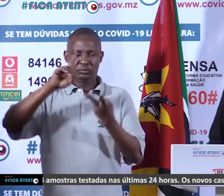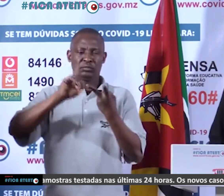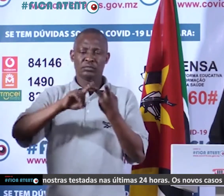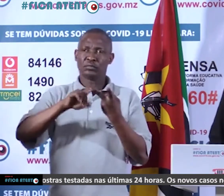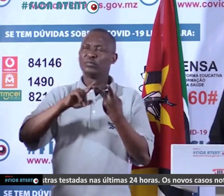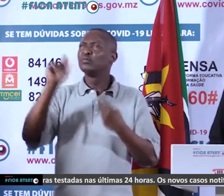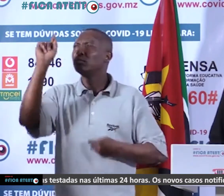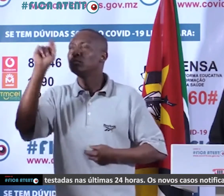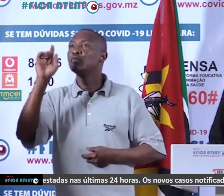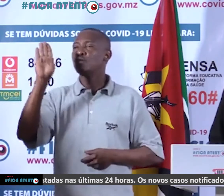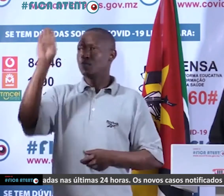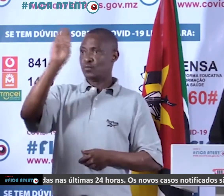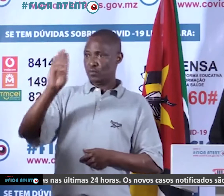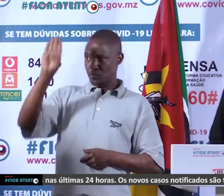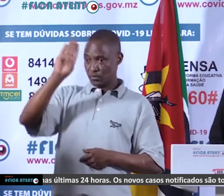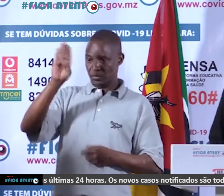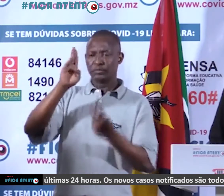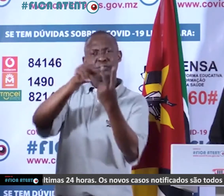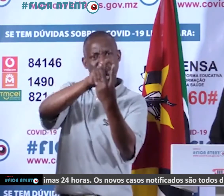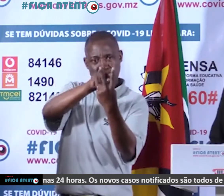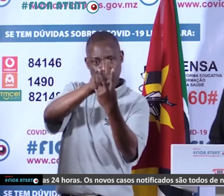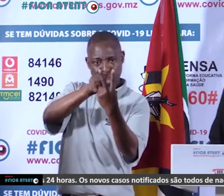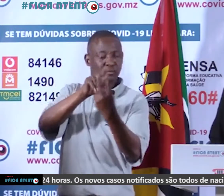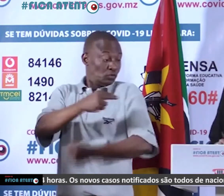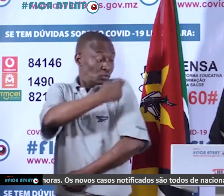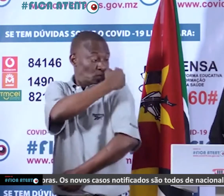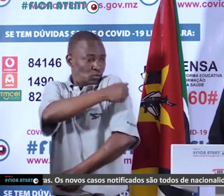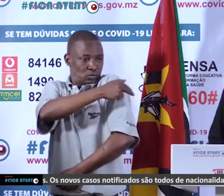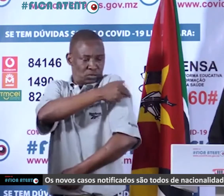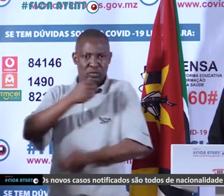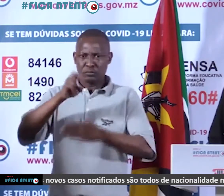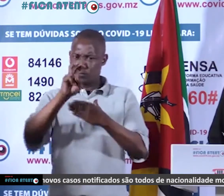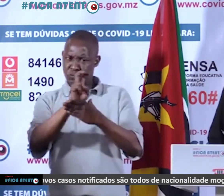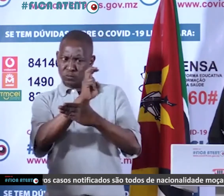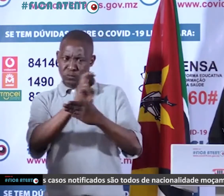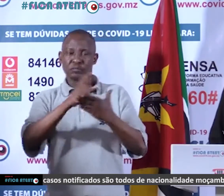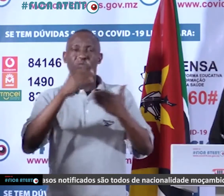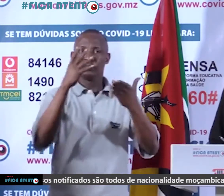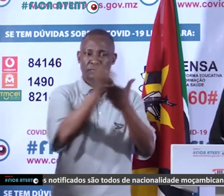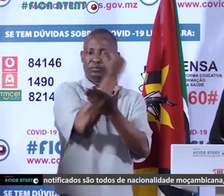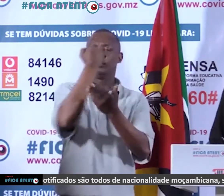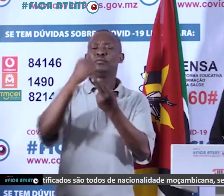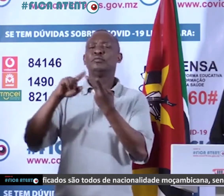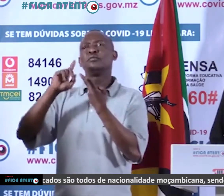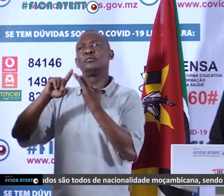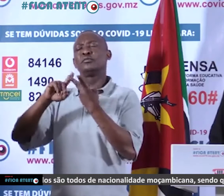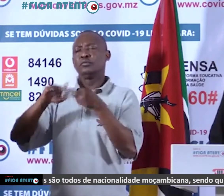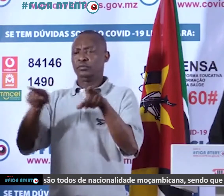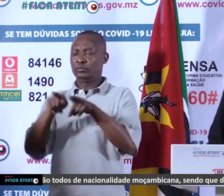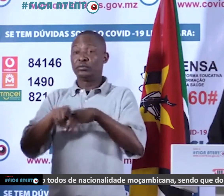casos resultam da vigilância ativa na unidade sanitária e também do rastreio de um caso